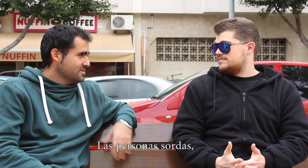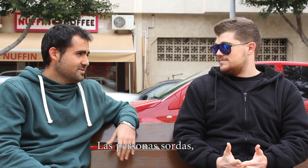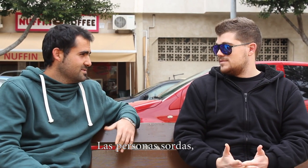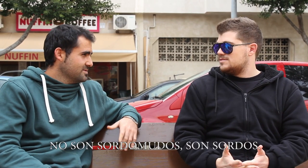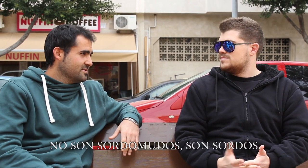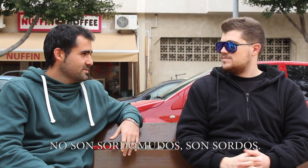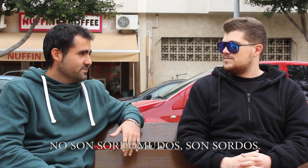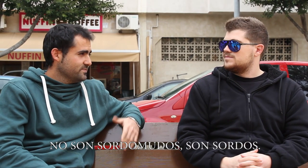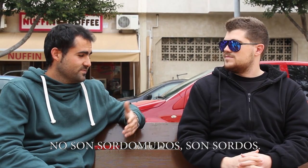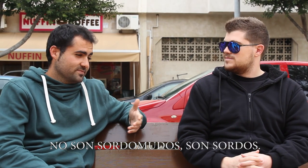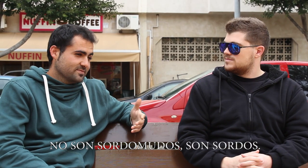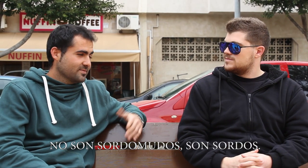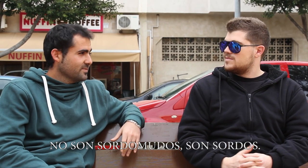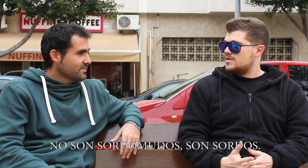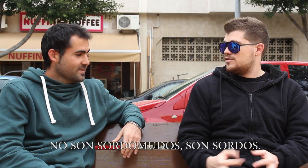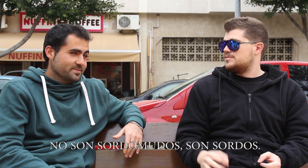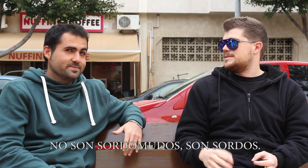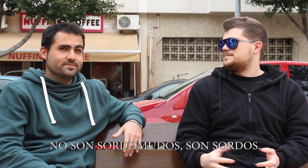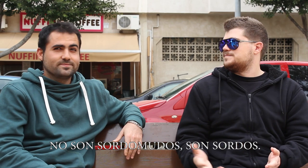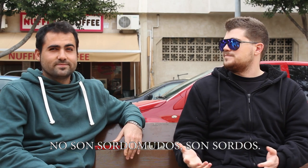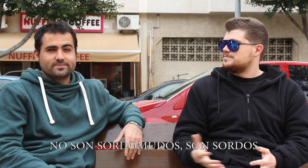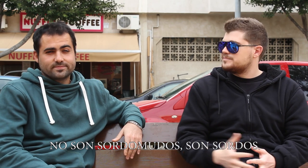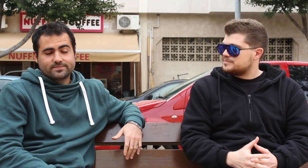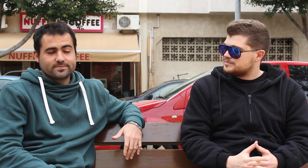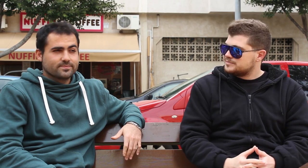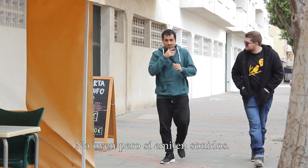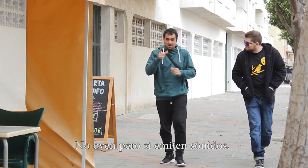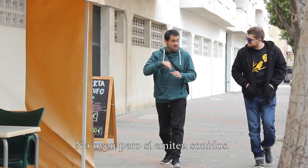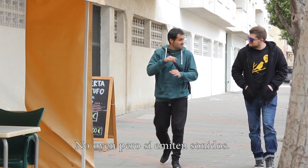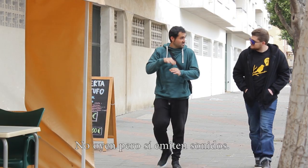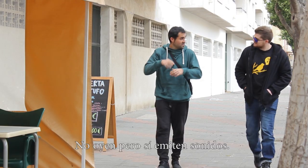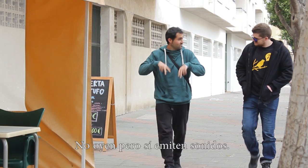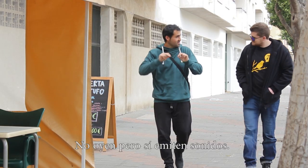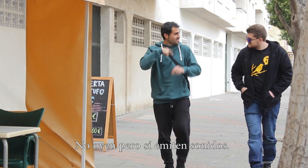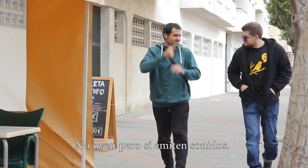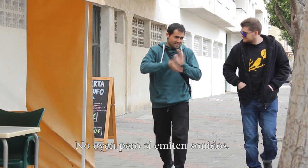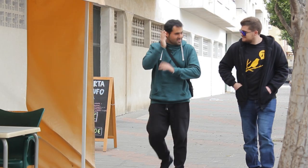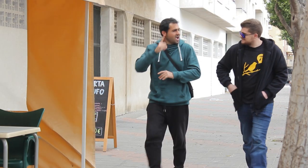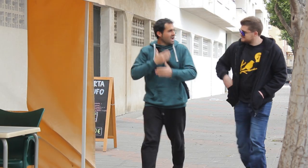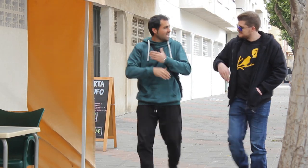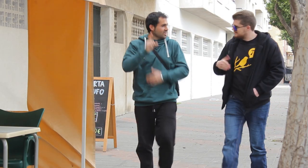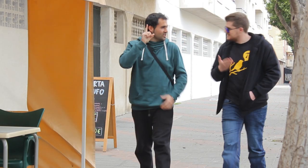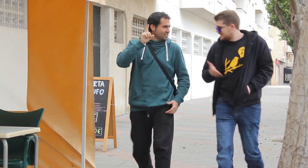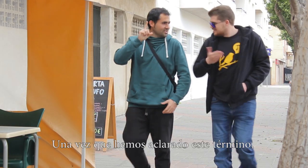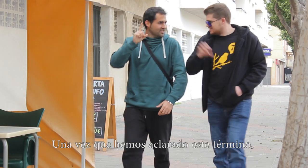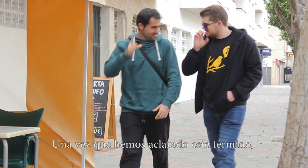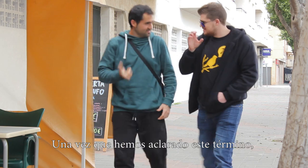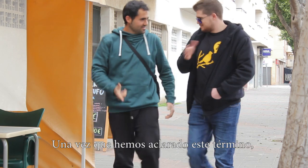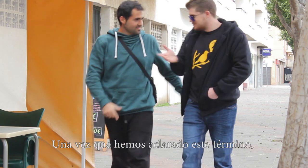sordas no son sordomudos, son sordos. No oyen, pero sí emiten sonido. Una vez que hemos aclarado este